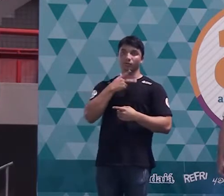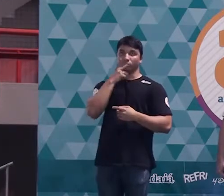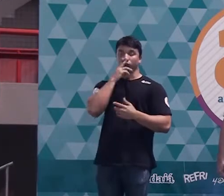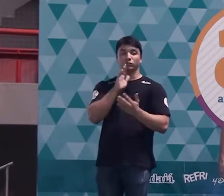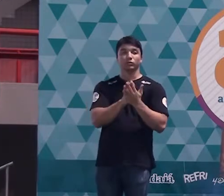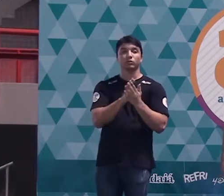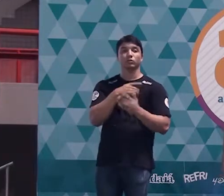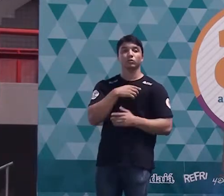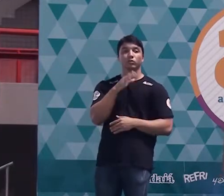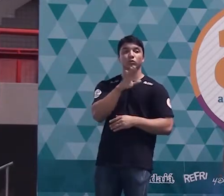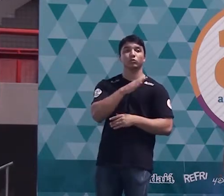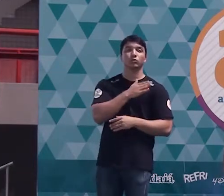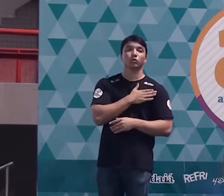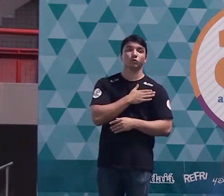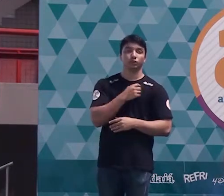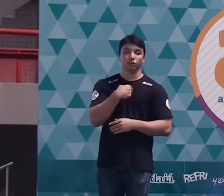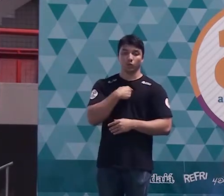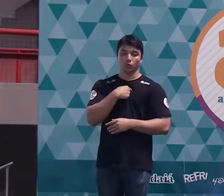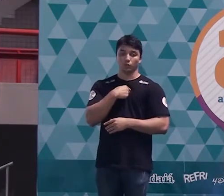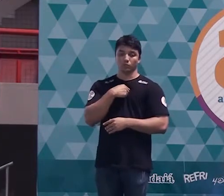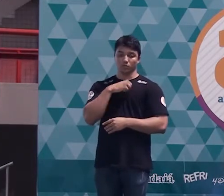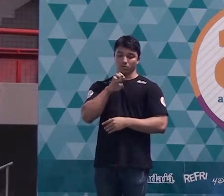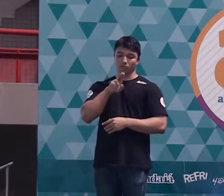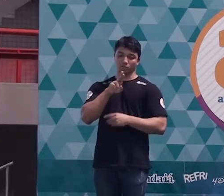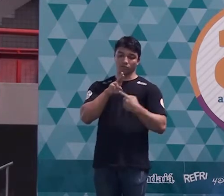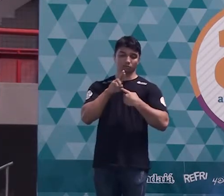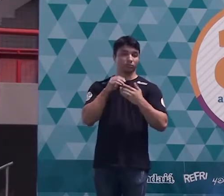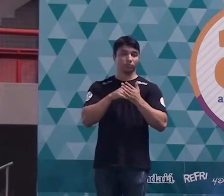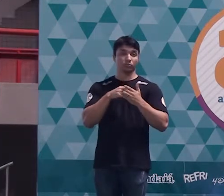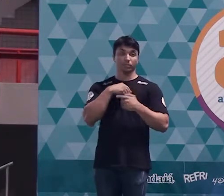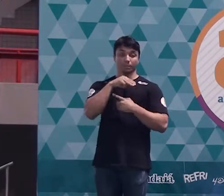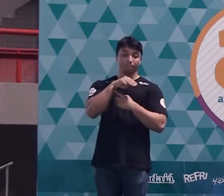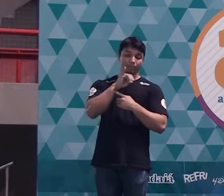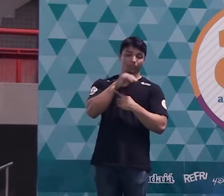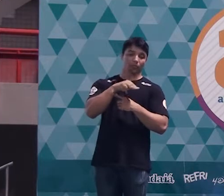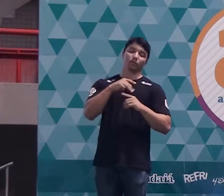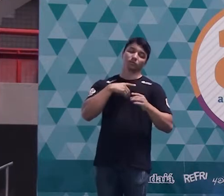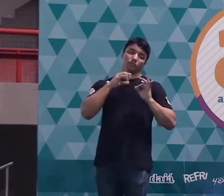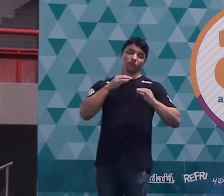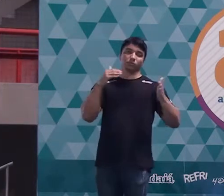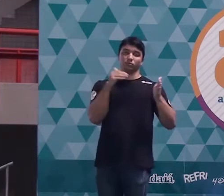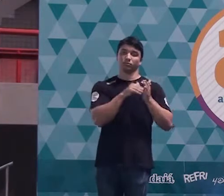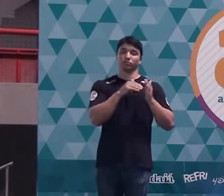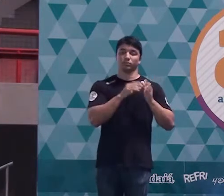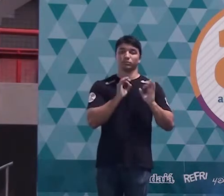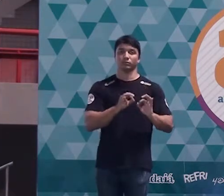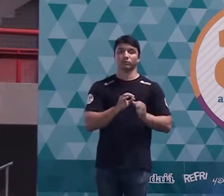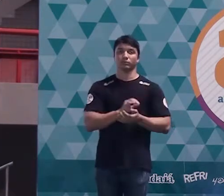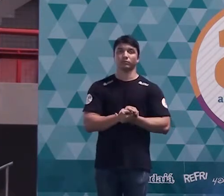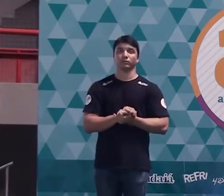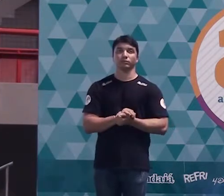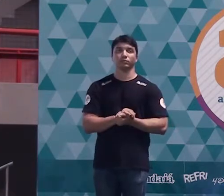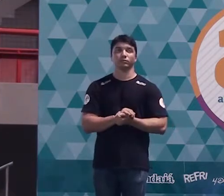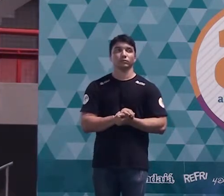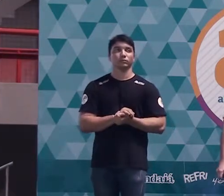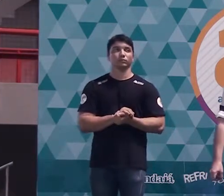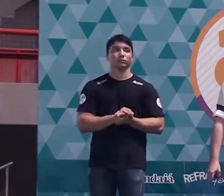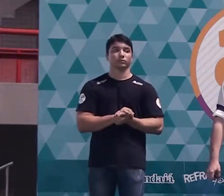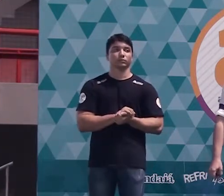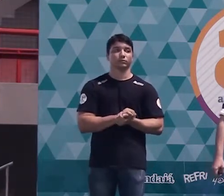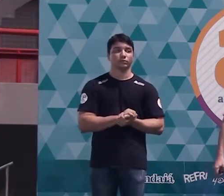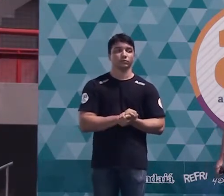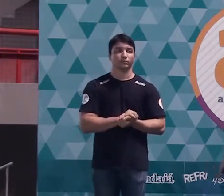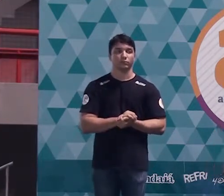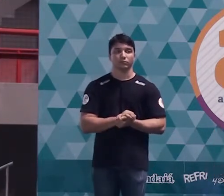assim, tu gosta de eu? Tu gosta de eu? Às vezes isso aí não dá conta não, né? Você